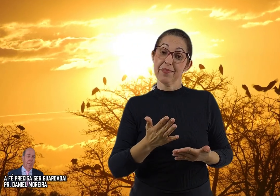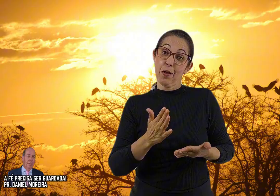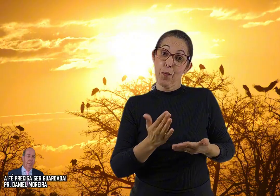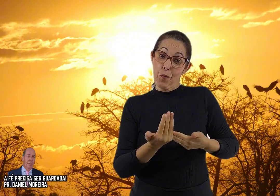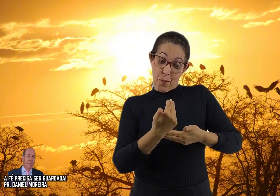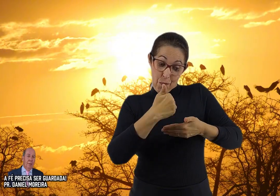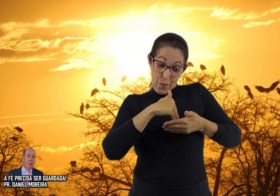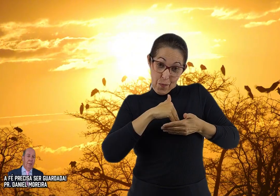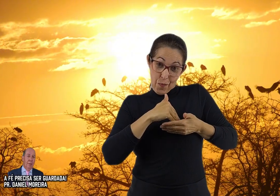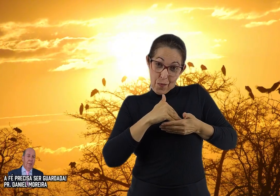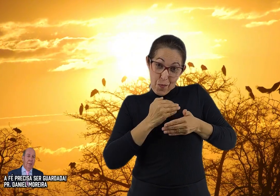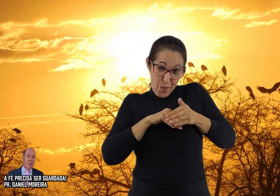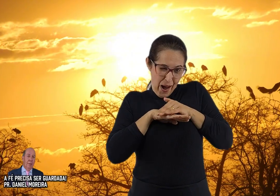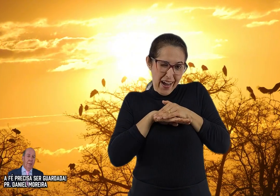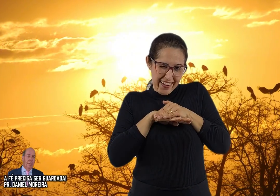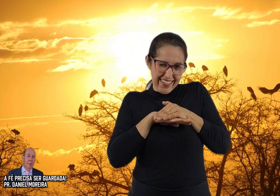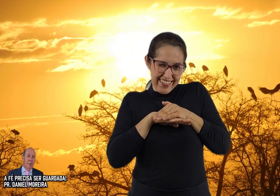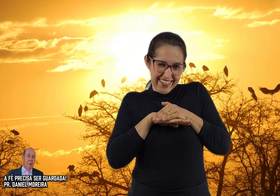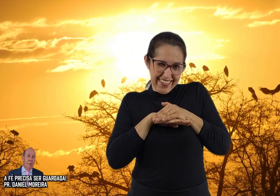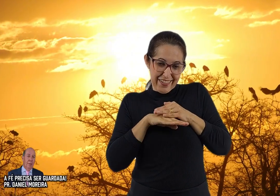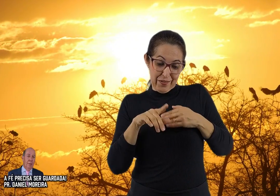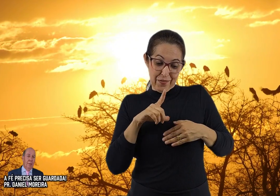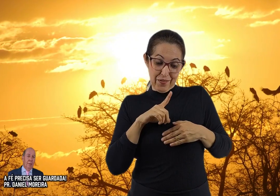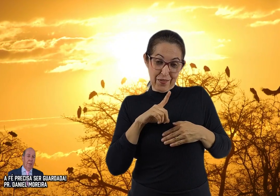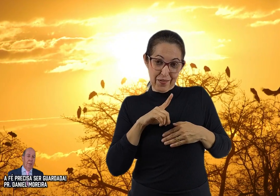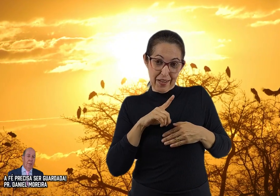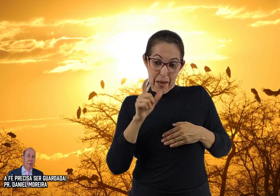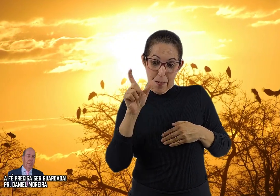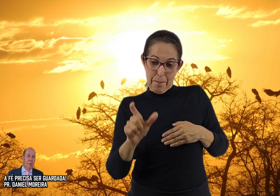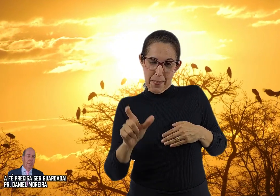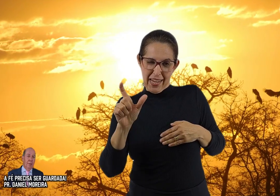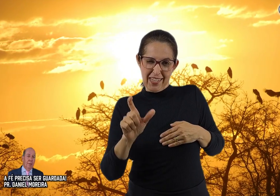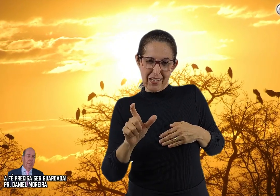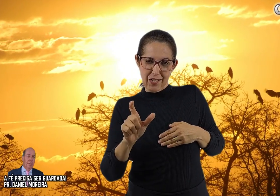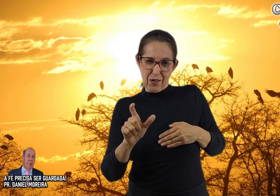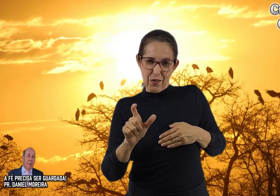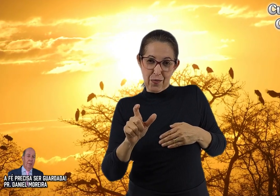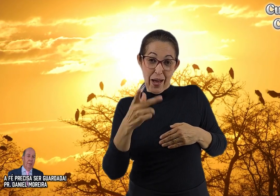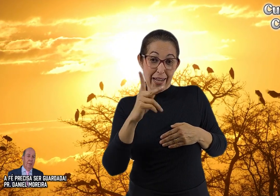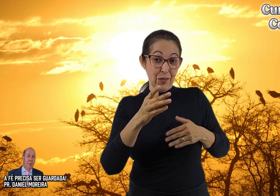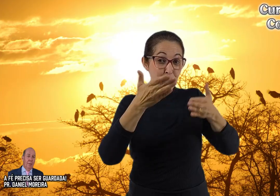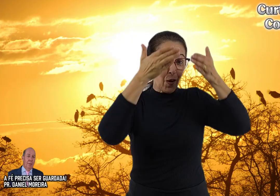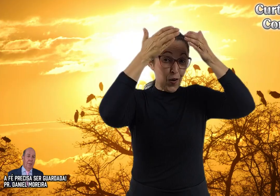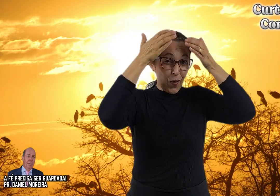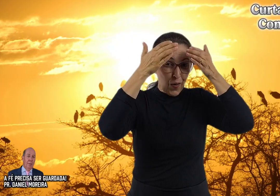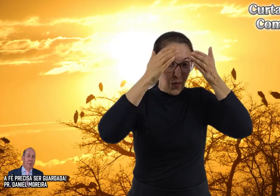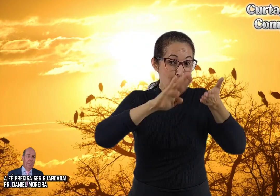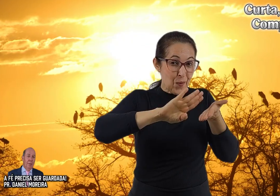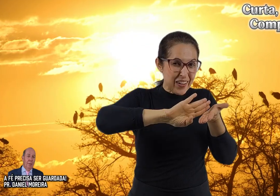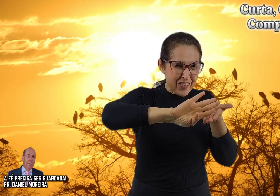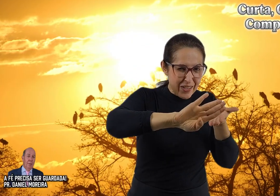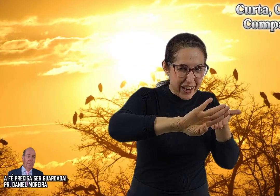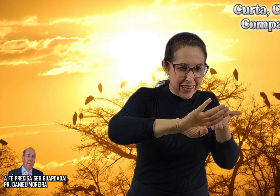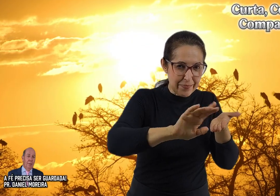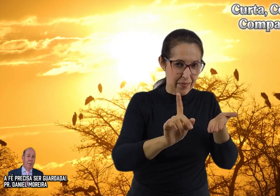Guarda o que tens, para que ninguém tome a tua coroa.